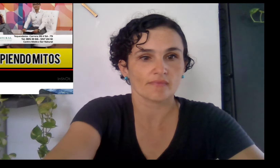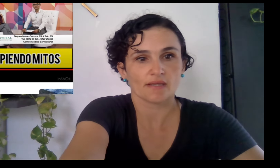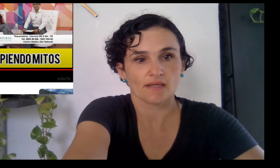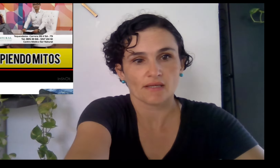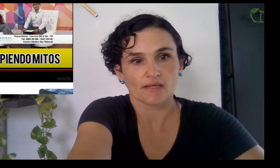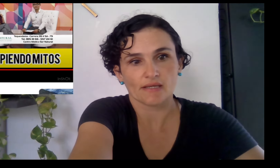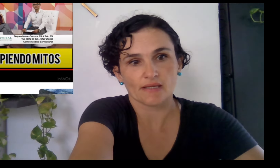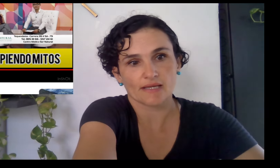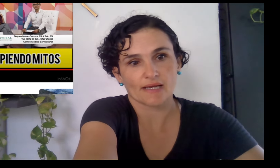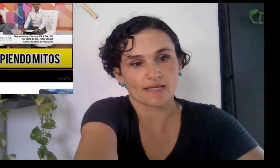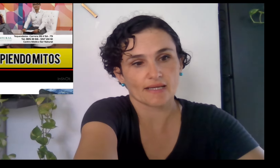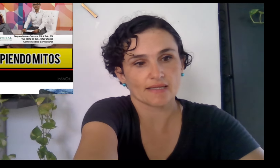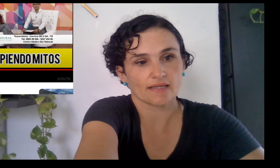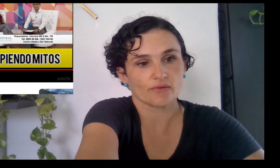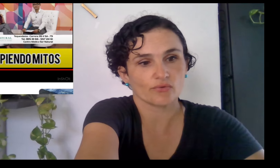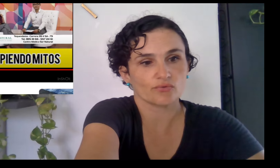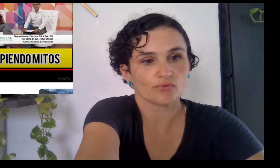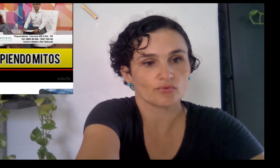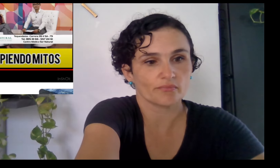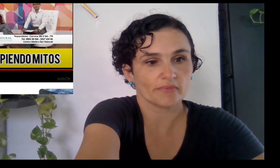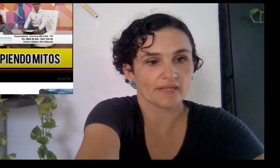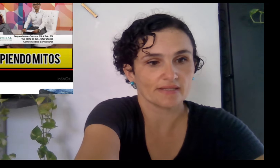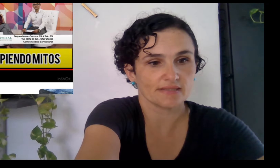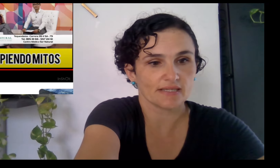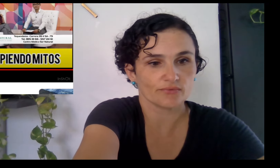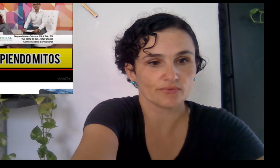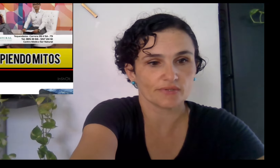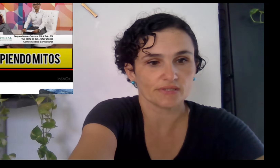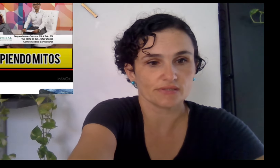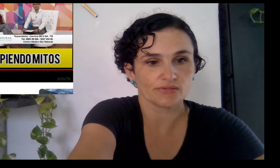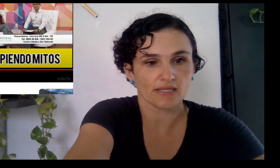en el canal del doctor Medicina Nutricional